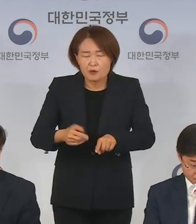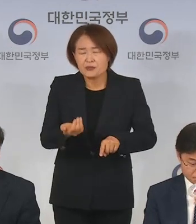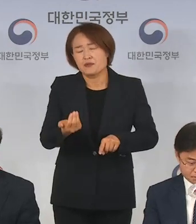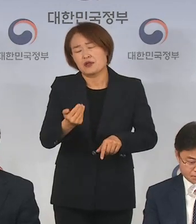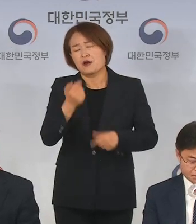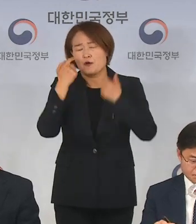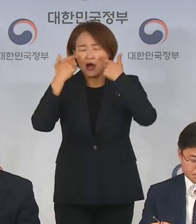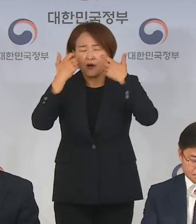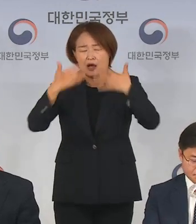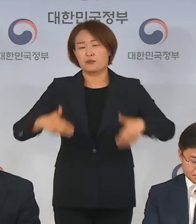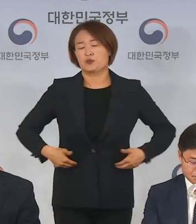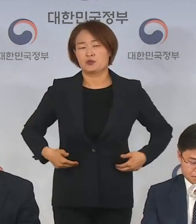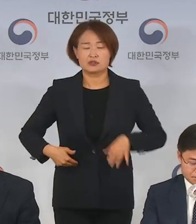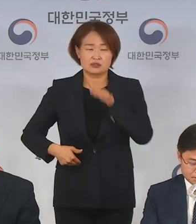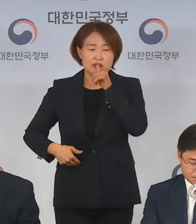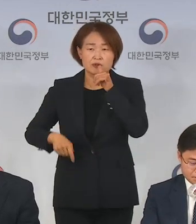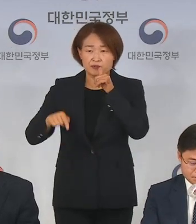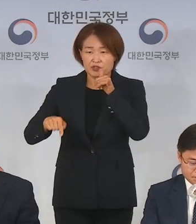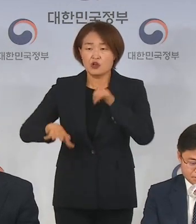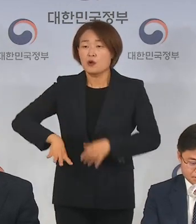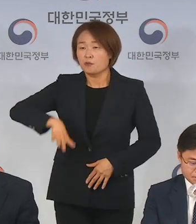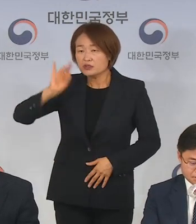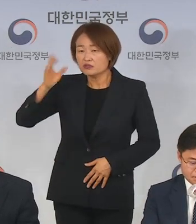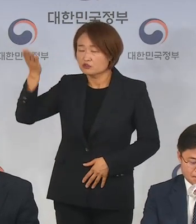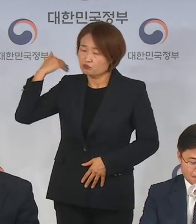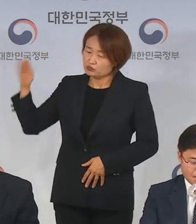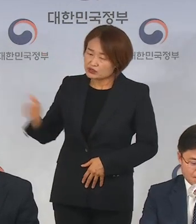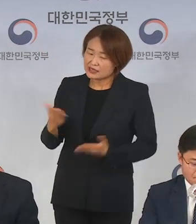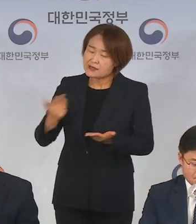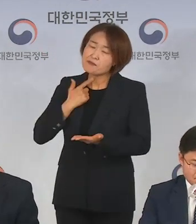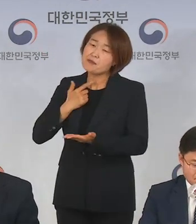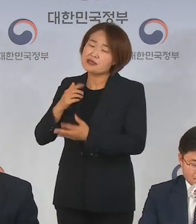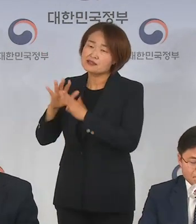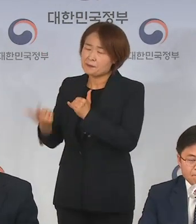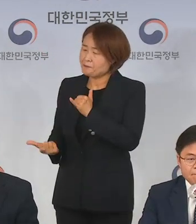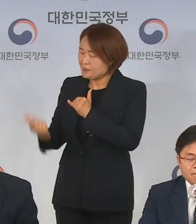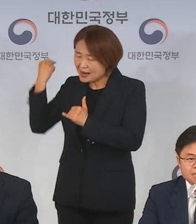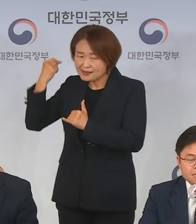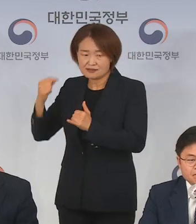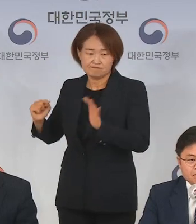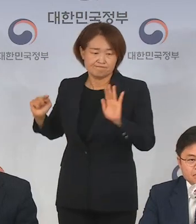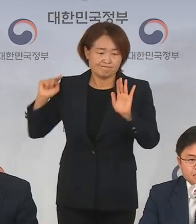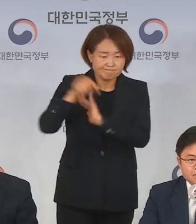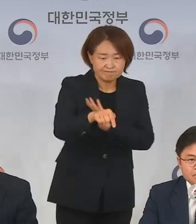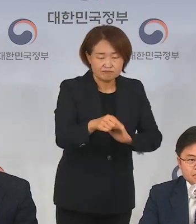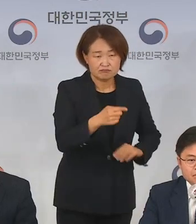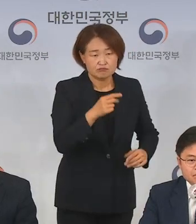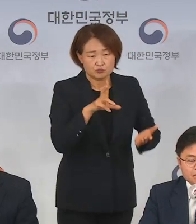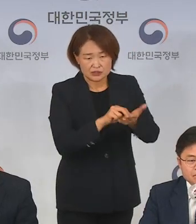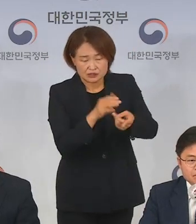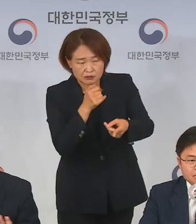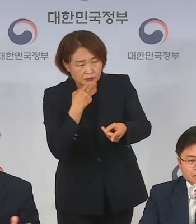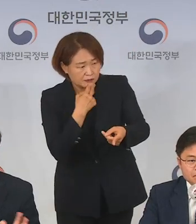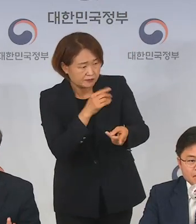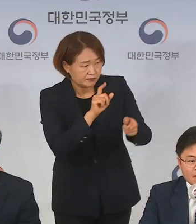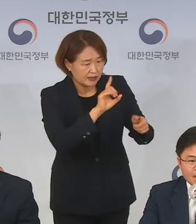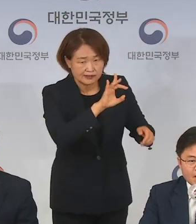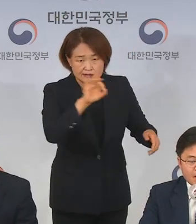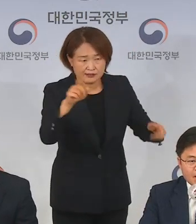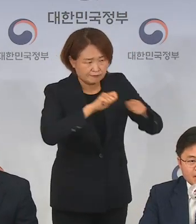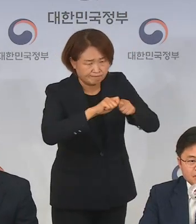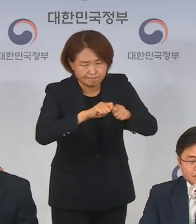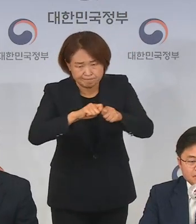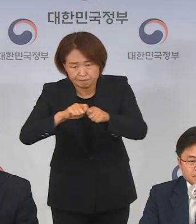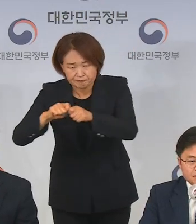되기 때문에 우선은 그 일을 하시는 분들이 가서 빨리 현장 보고 문제 없는지 체크하고 또 우제